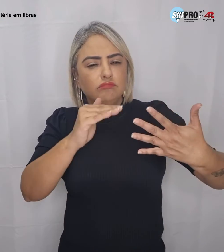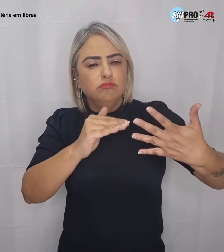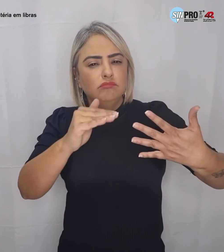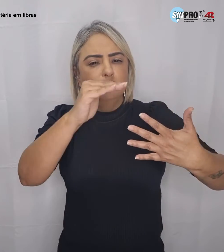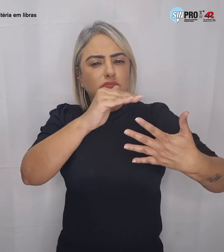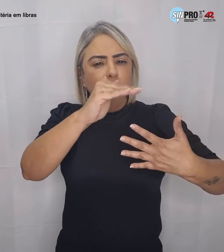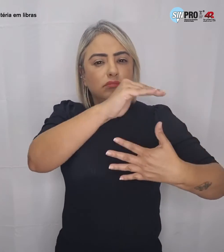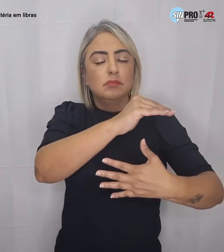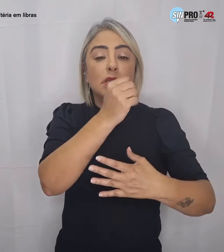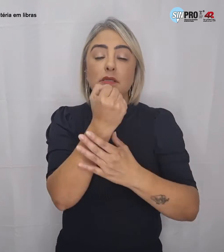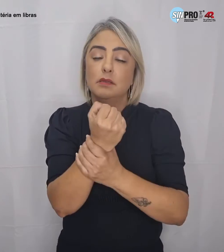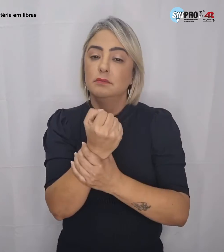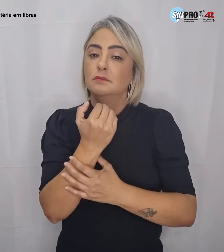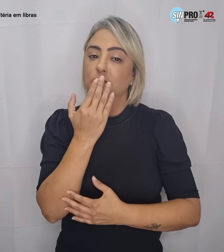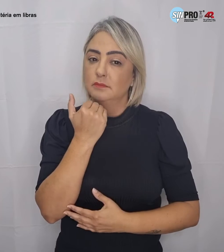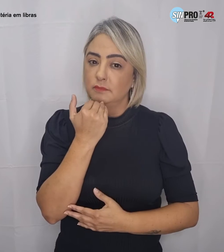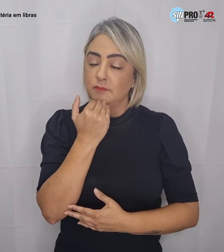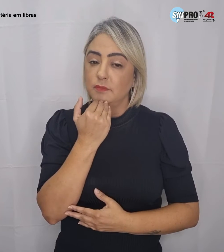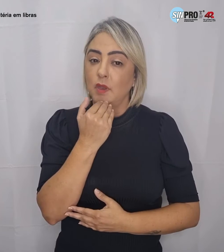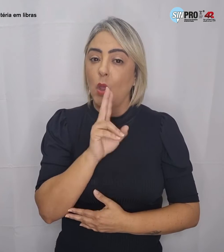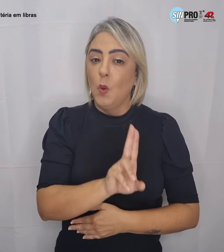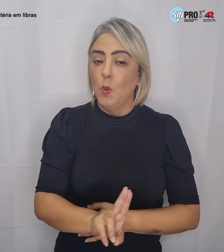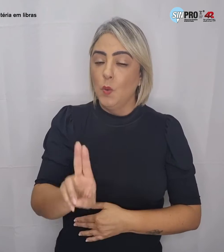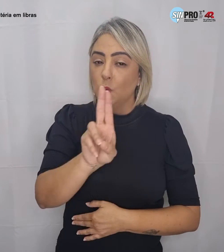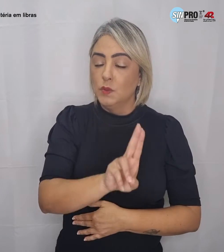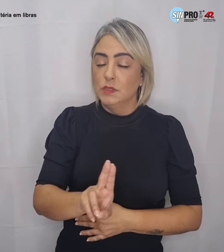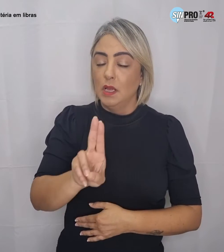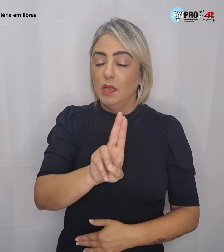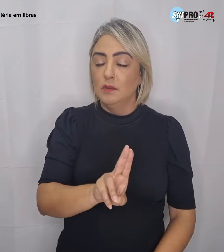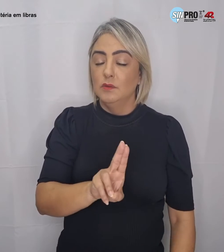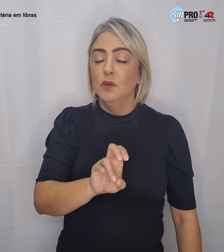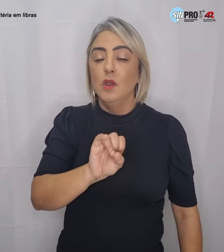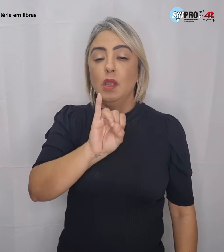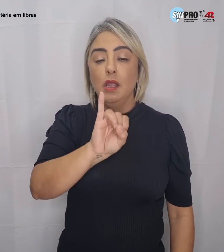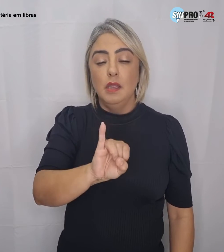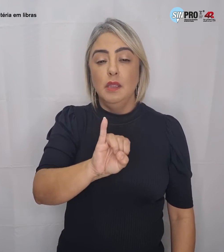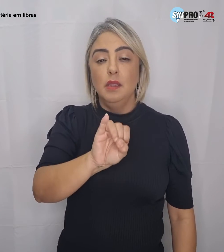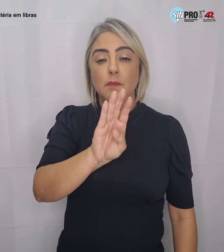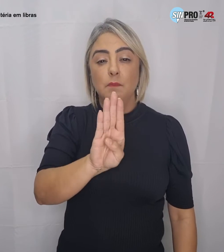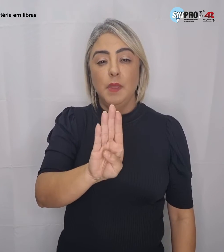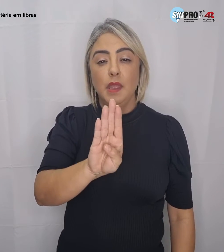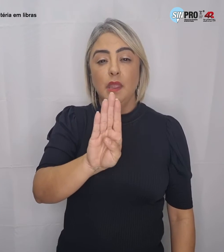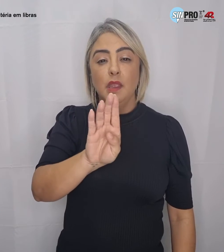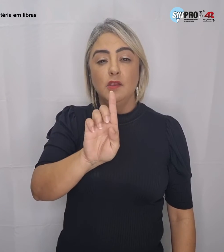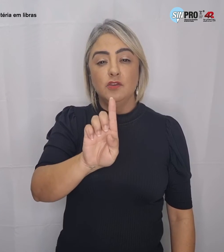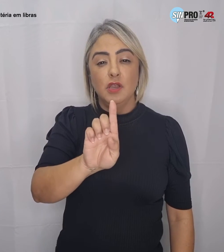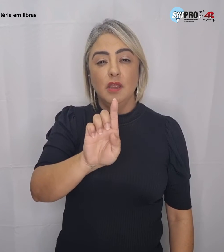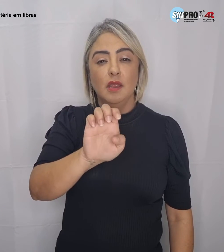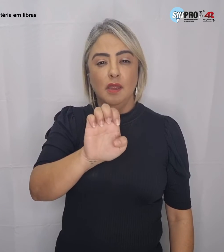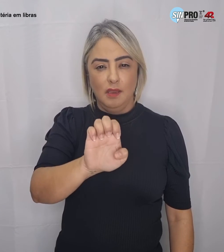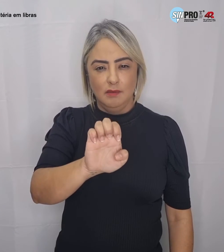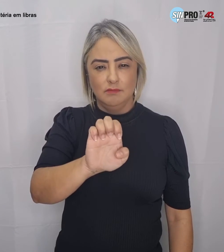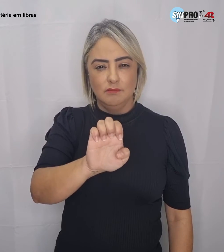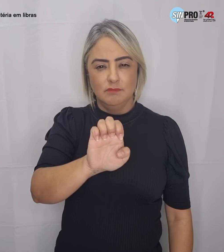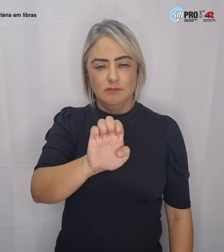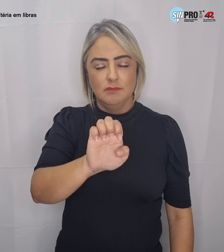brasileira de segurança alimentar, usada pelo Instituto Brasileiro de Geografia e Estatística.